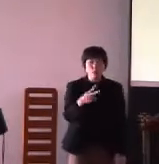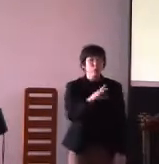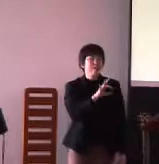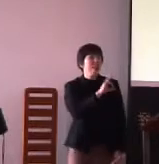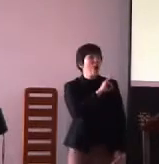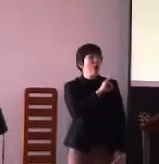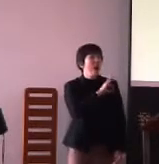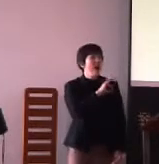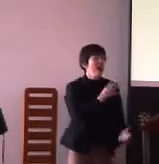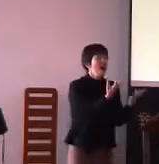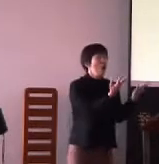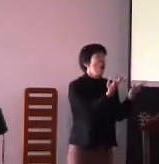氷、